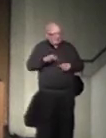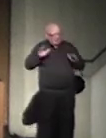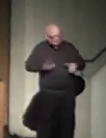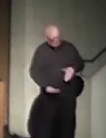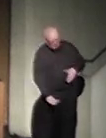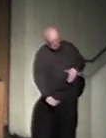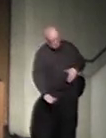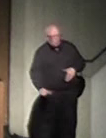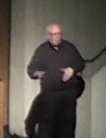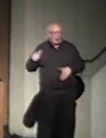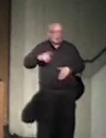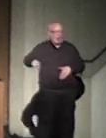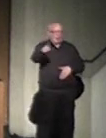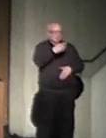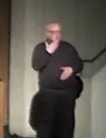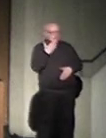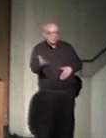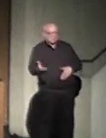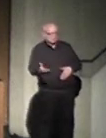Urenkel werden es Ihnen danken.